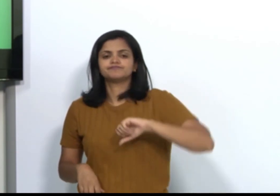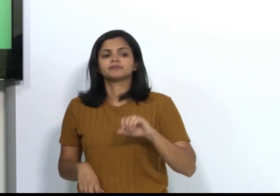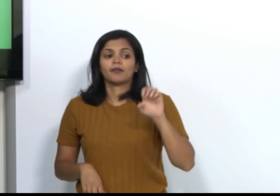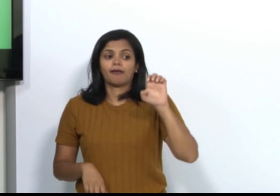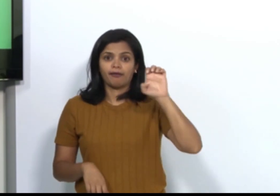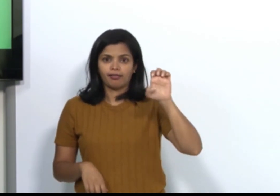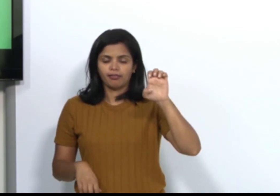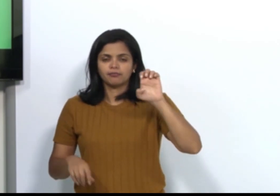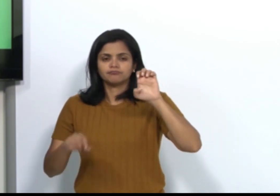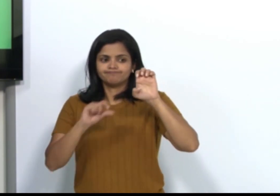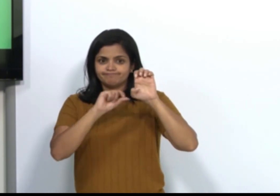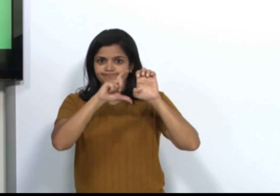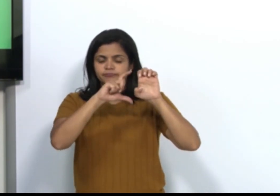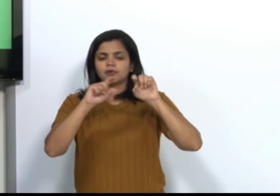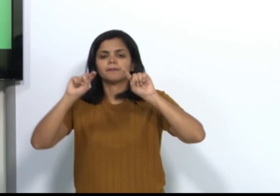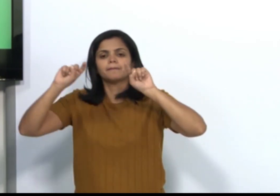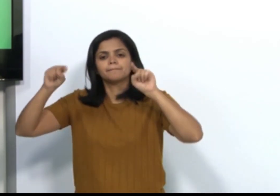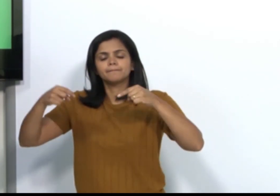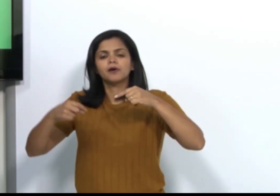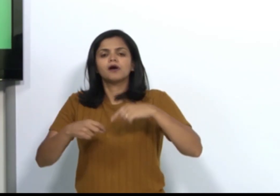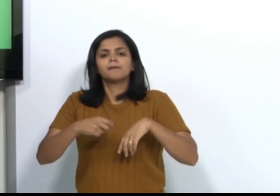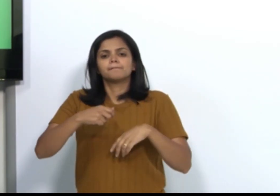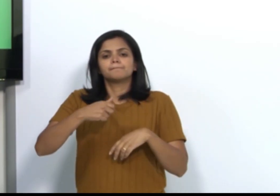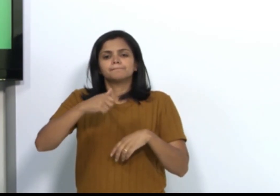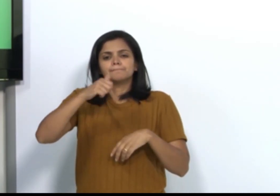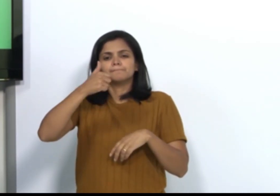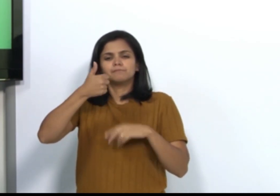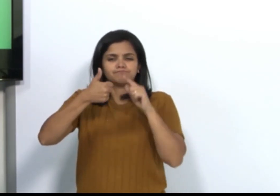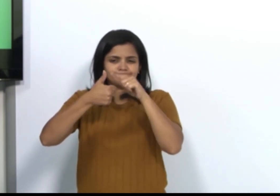Sempre utilizando o símbolo. Esse gesto, eu ponho o